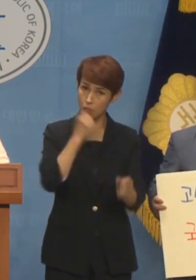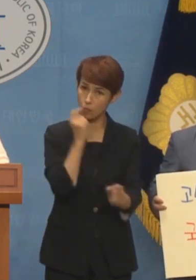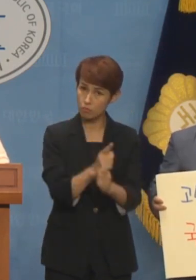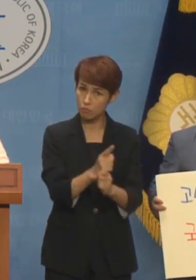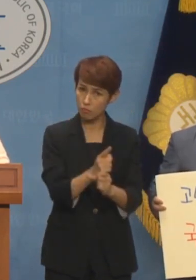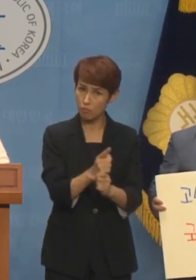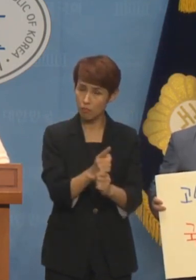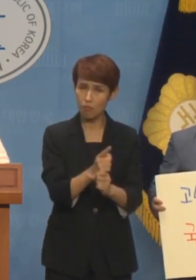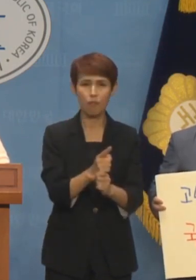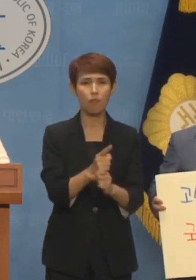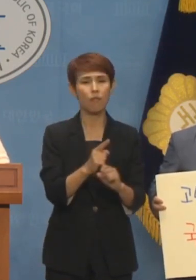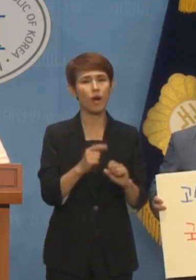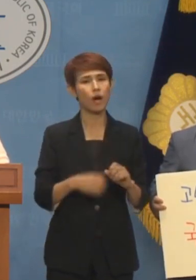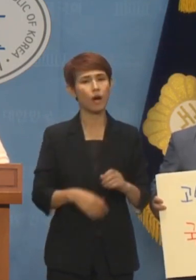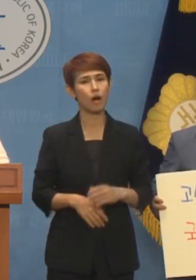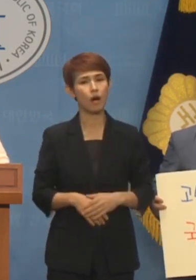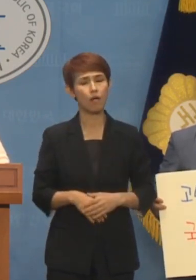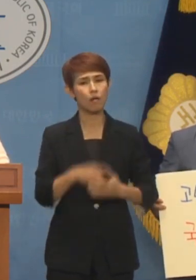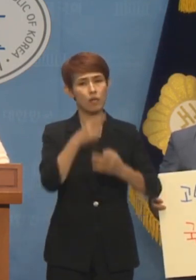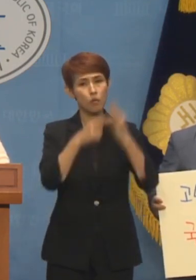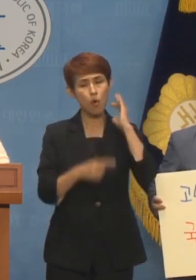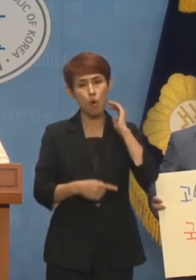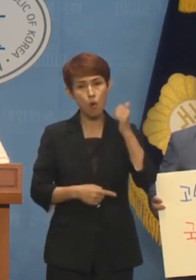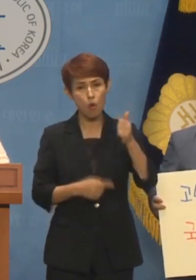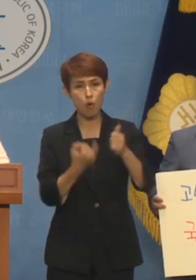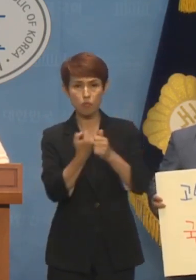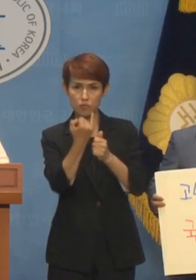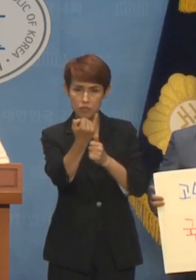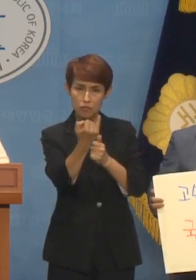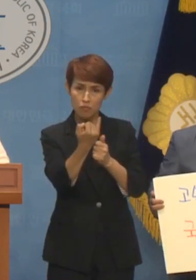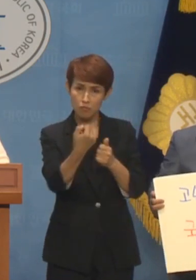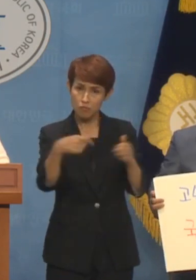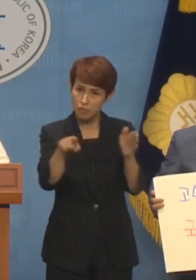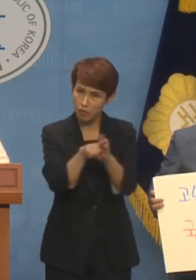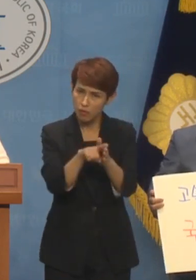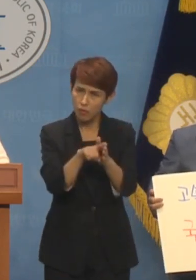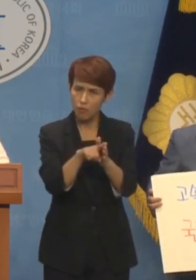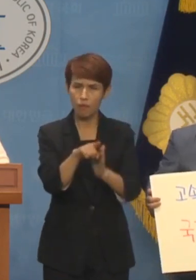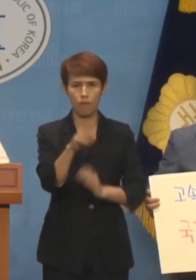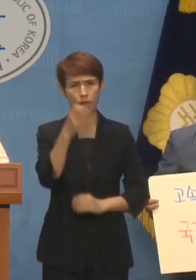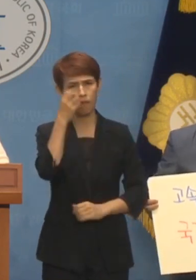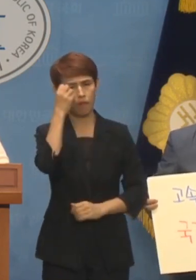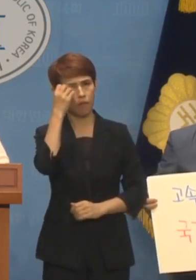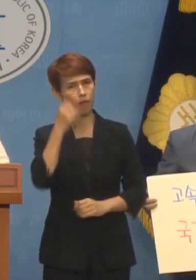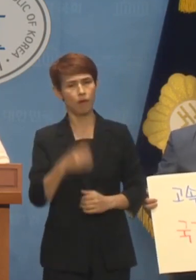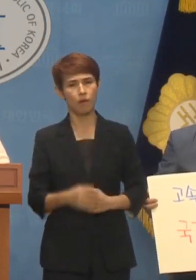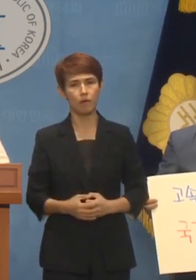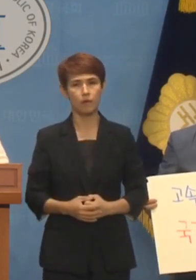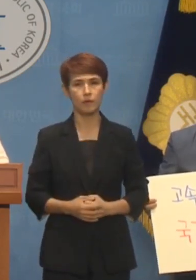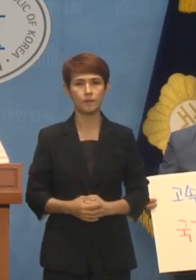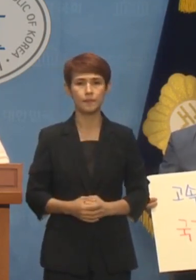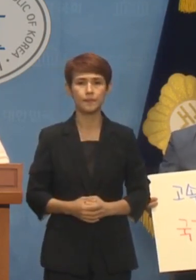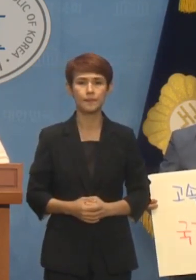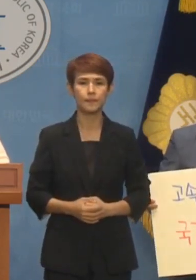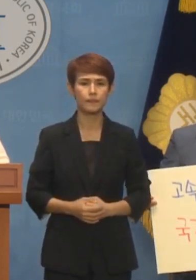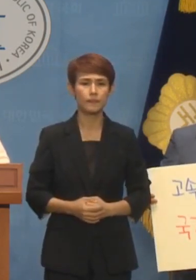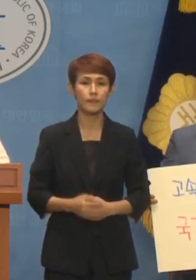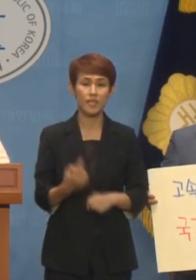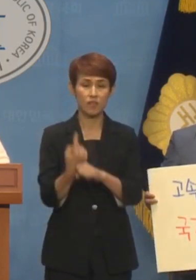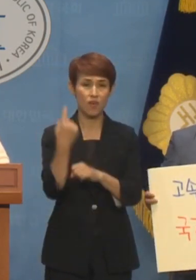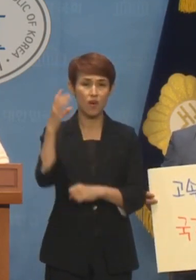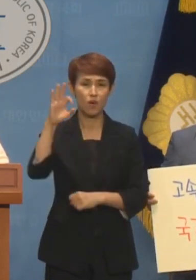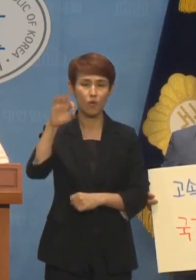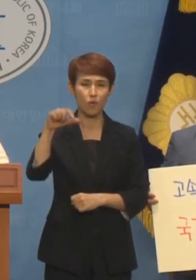이른바 김건희로라고 하는 그 논란의 노선입니까? 그걸 묻지 않을 수가 없습니다. 그 당시에 이제